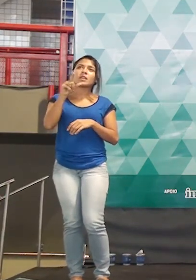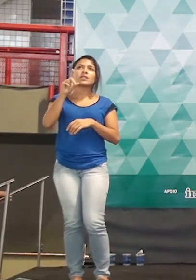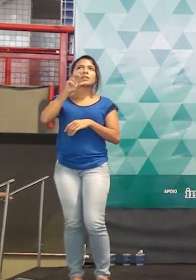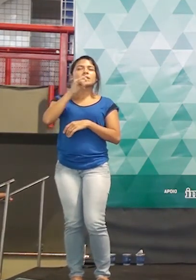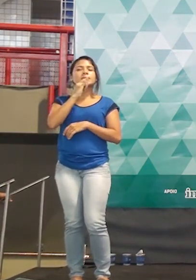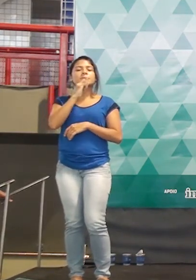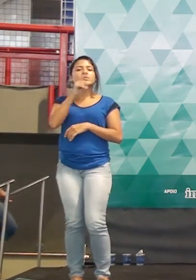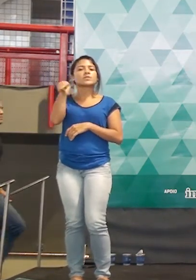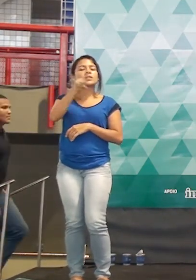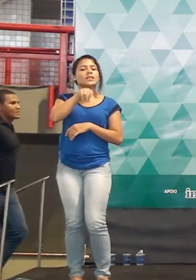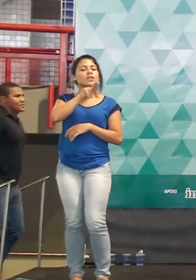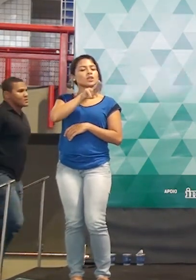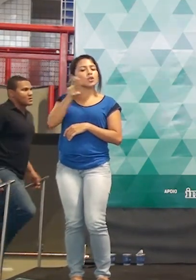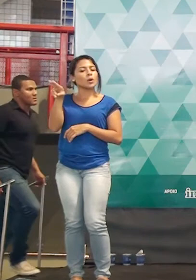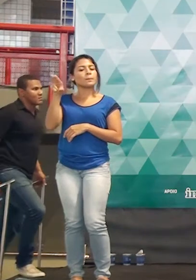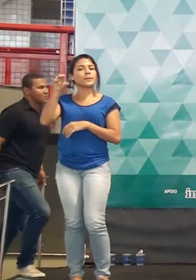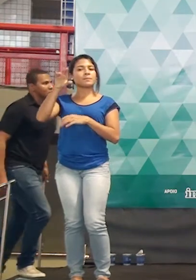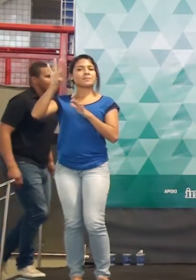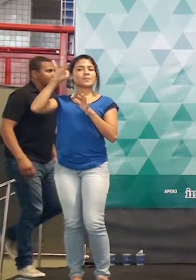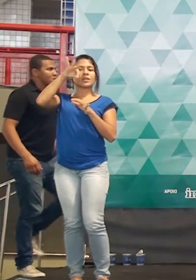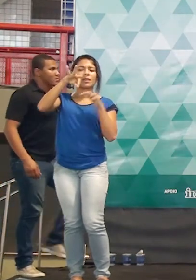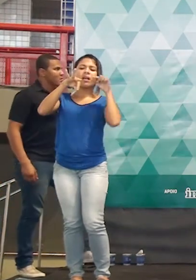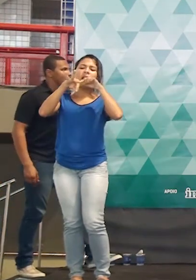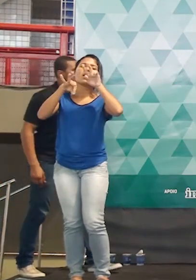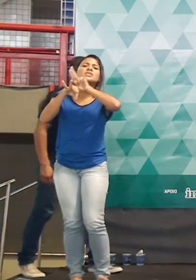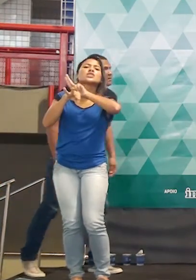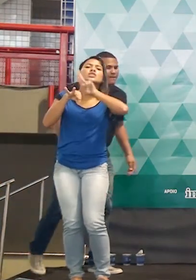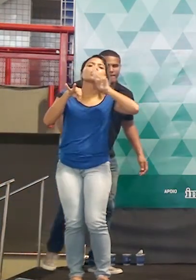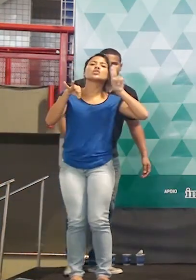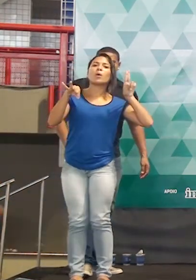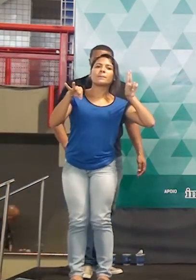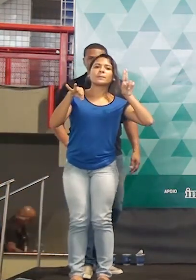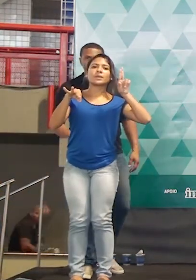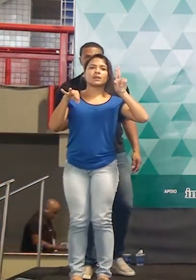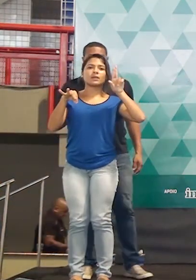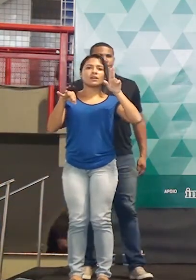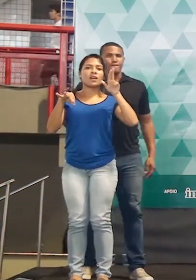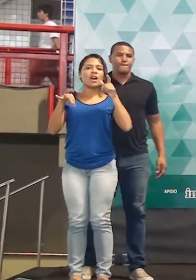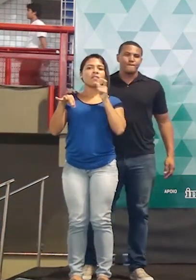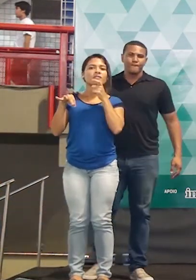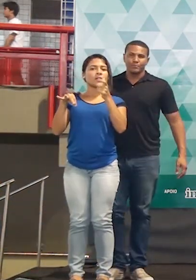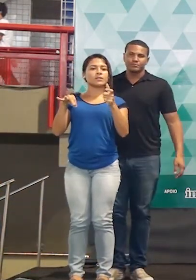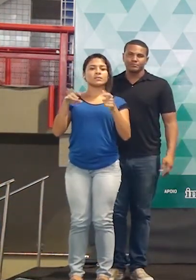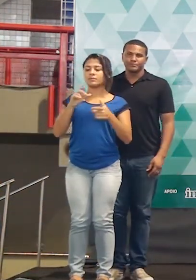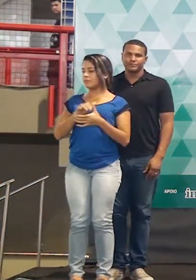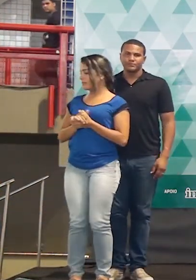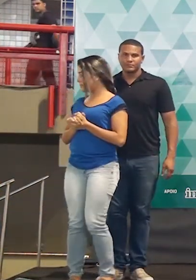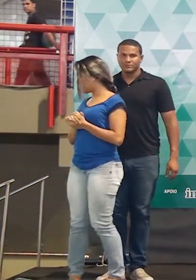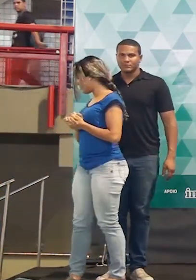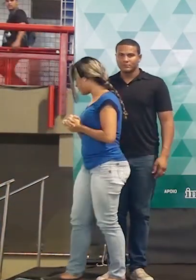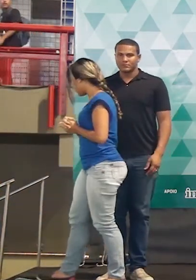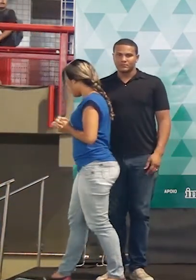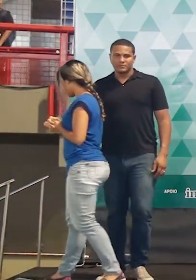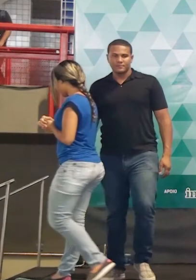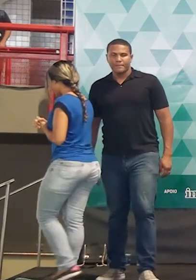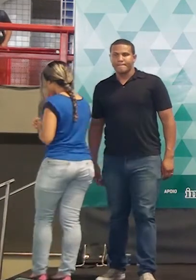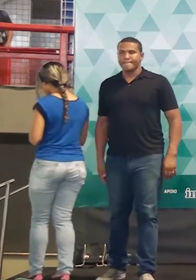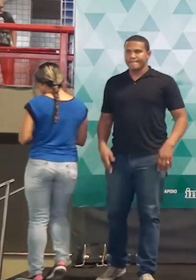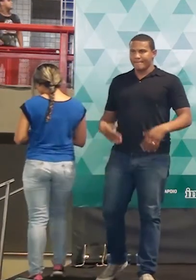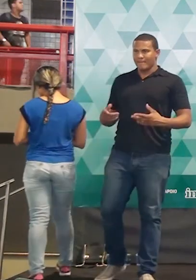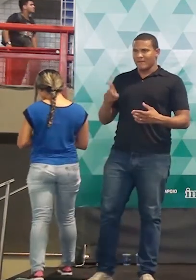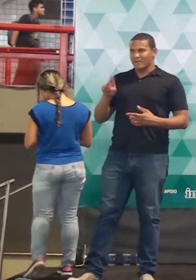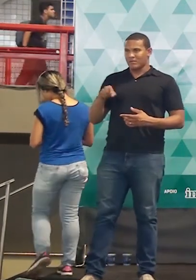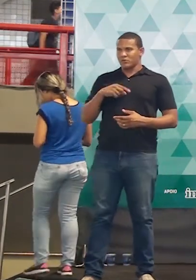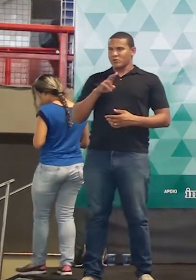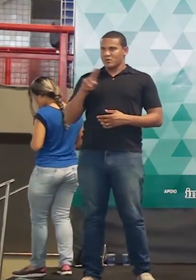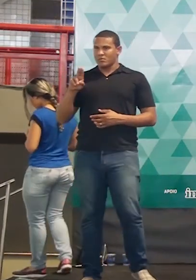O nome, a pronúncia correta não é Aedes. O nome correto é Aedes. Não